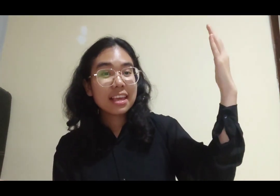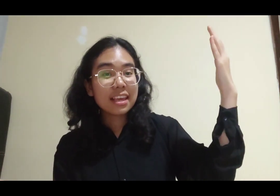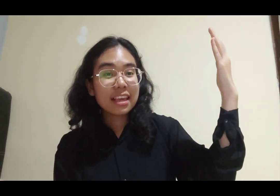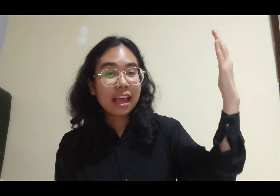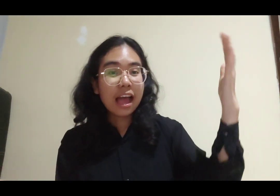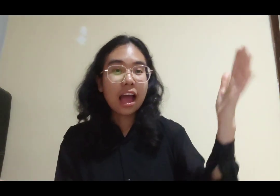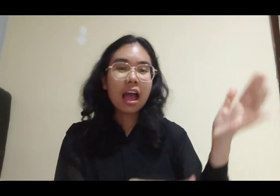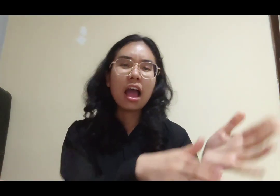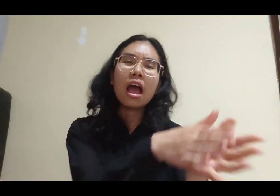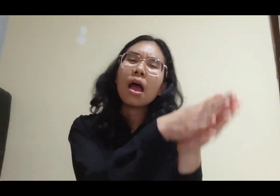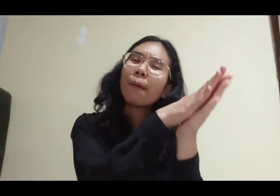Dia